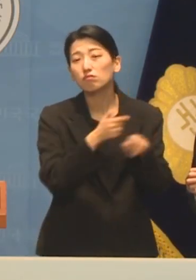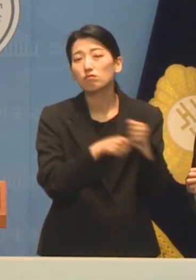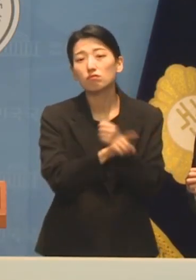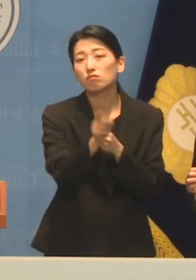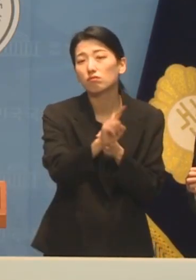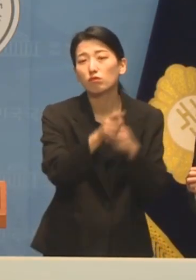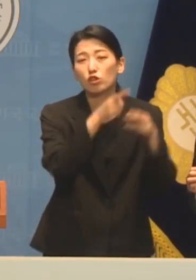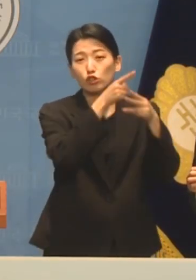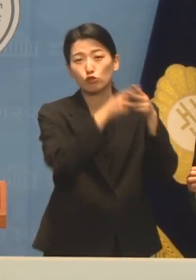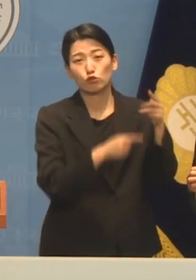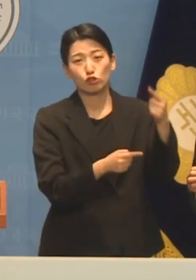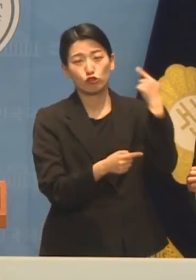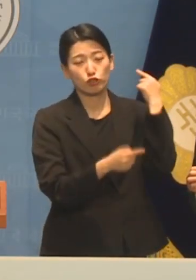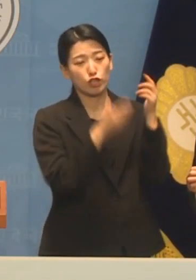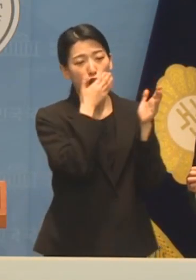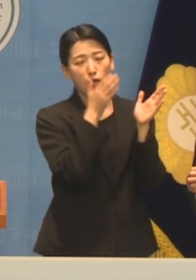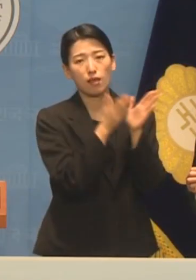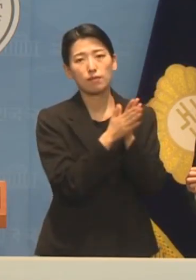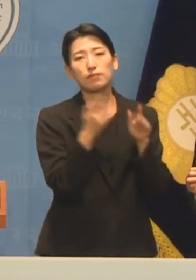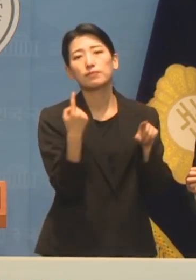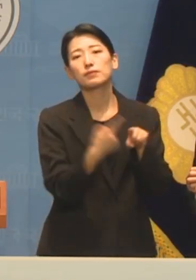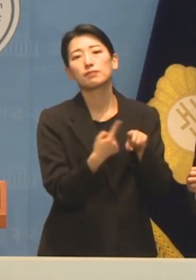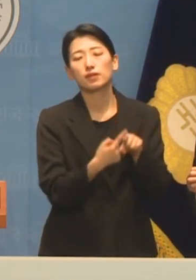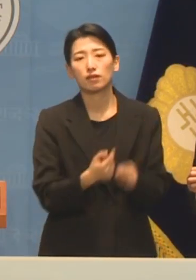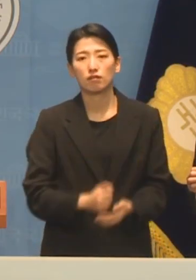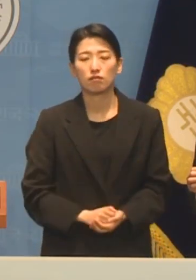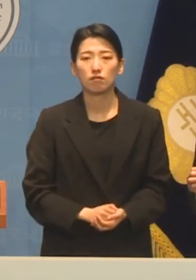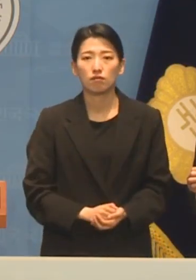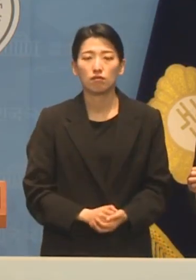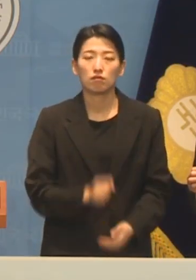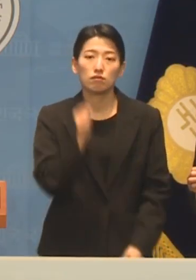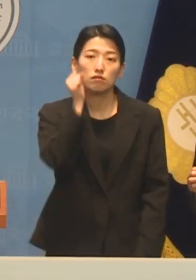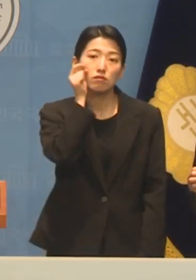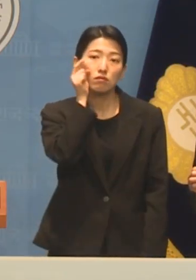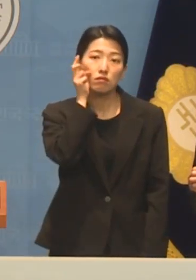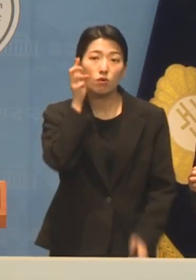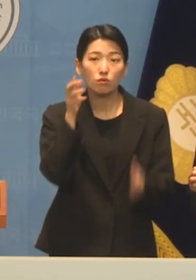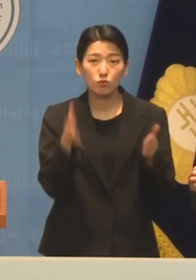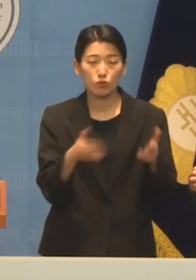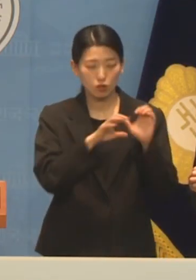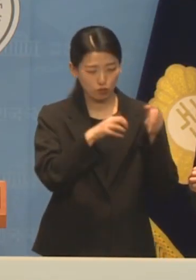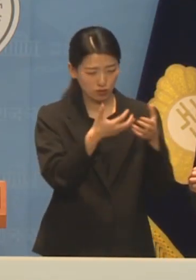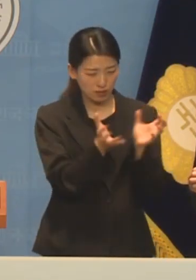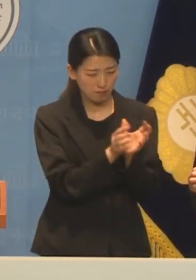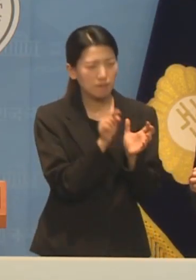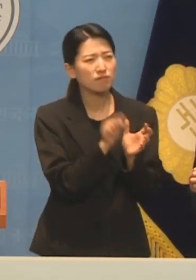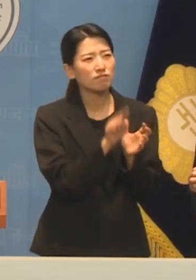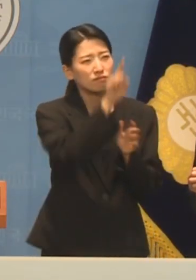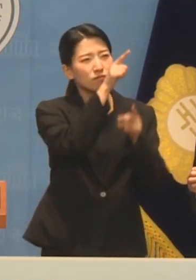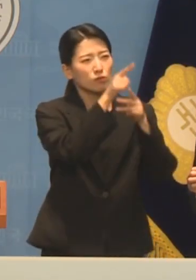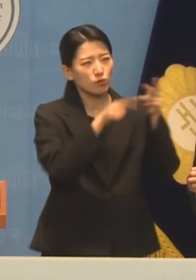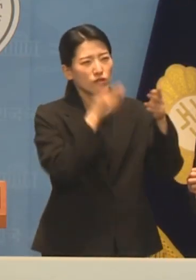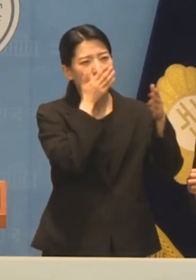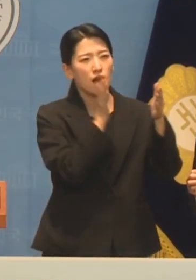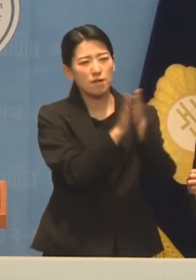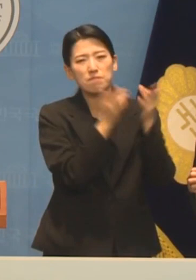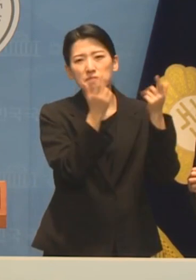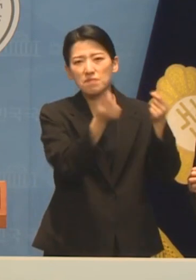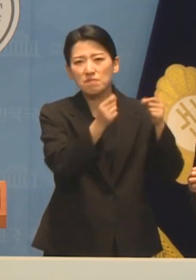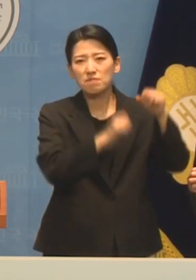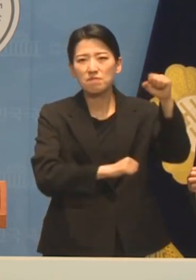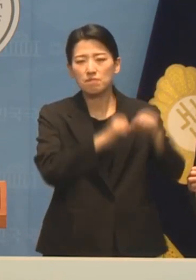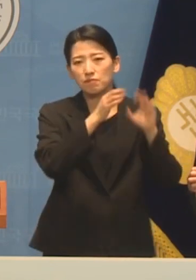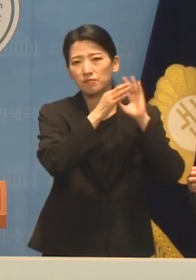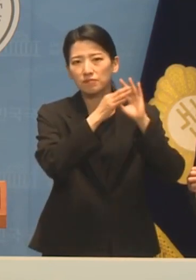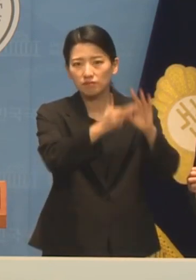없습니다. 지난 4개월 동안 국민의힘은 내란의 본사님을 아낌없이 보여주었습니다. 헌법과